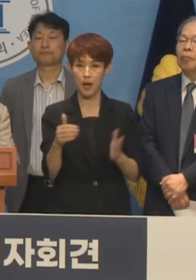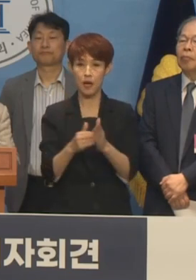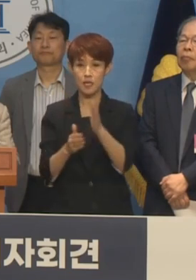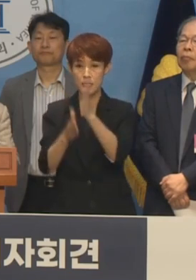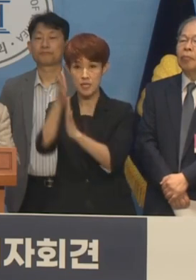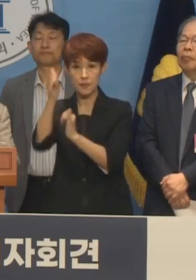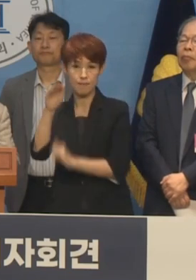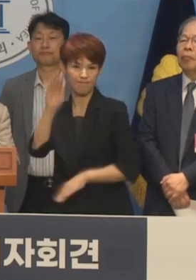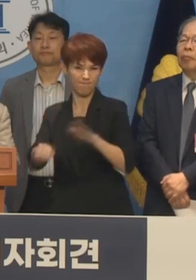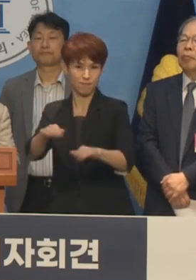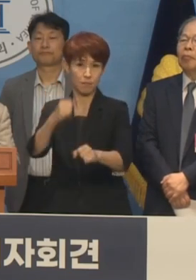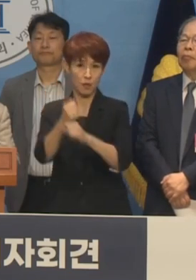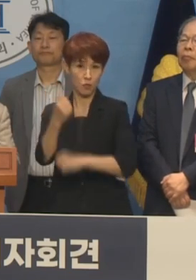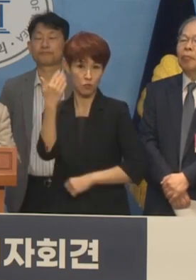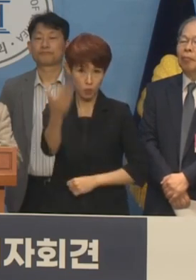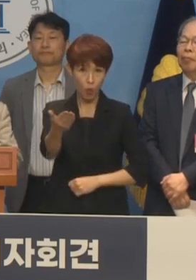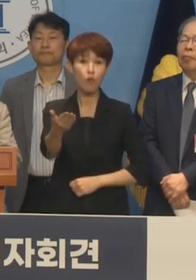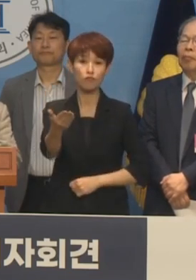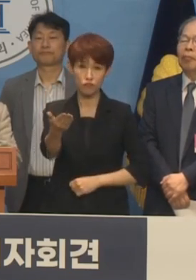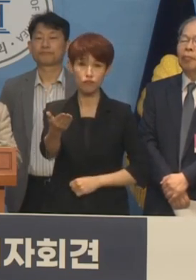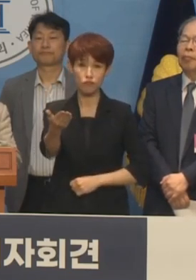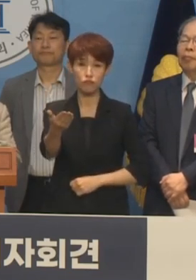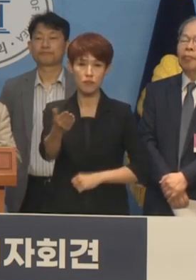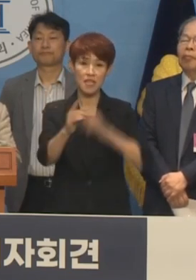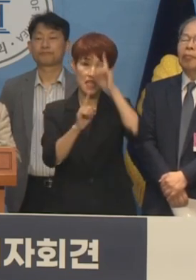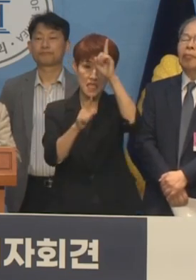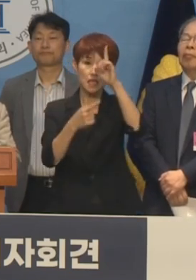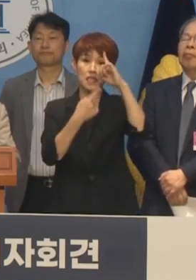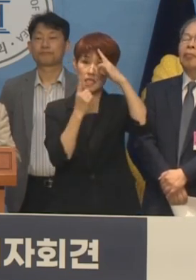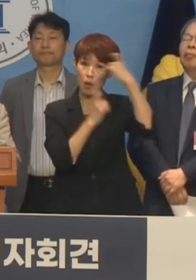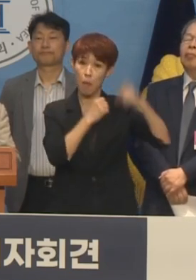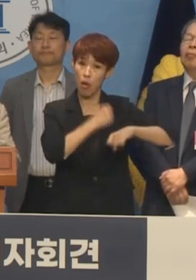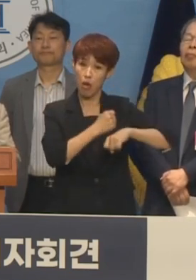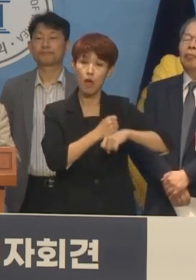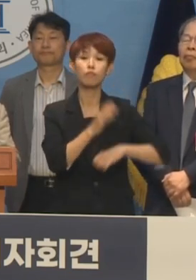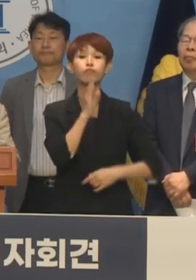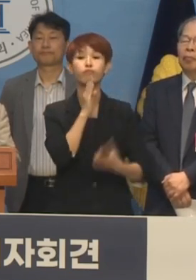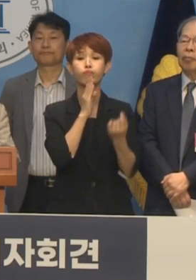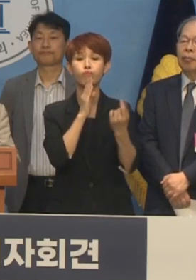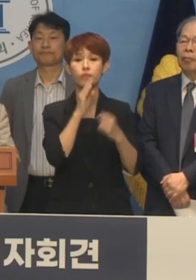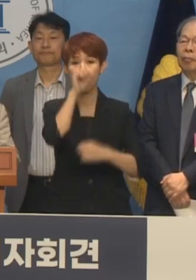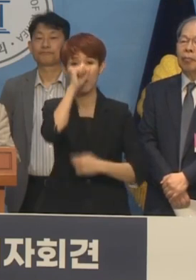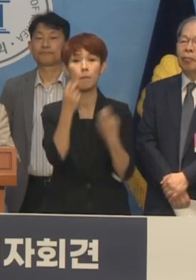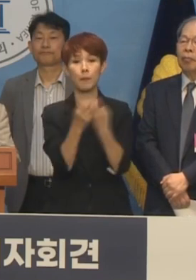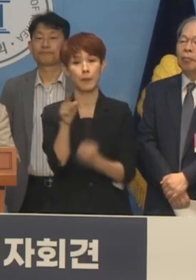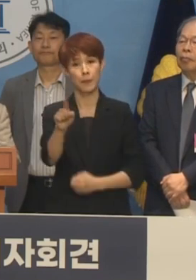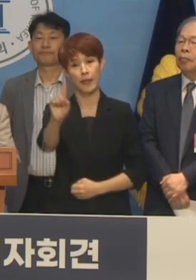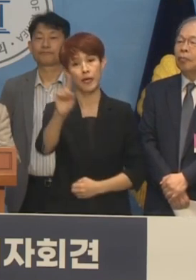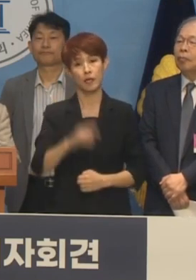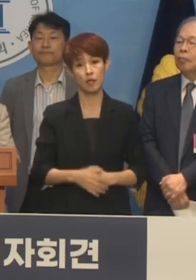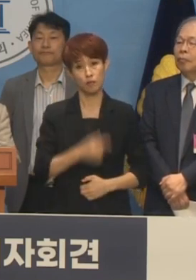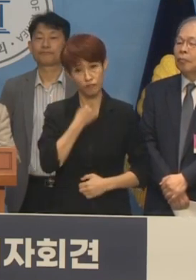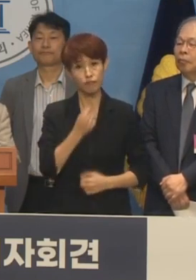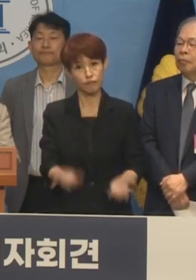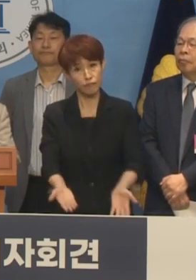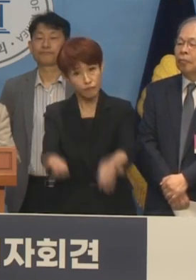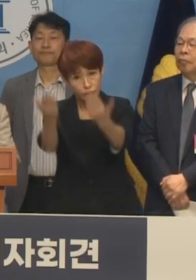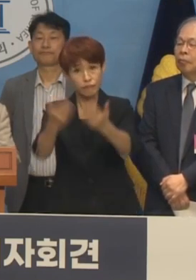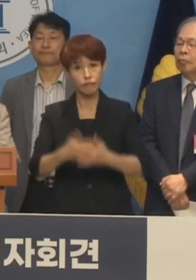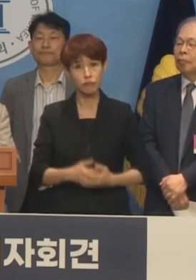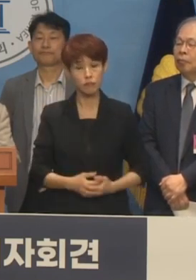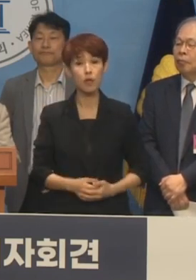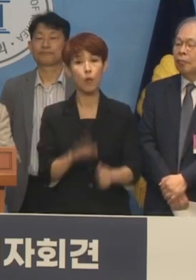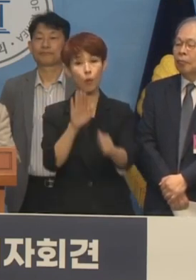다니도록 만드는 그것이 아마 이승만 독재자를 기념하는 그 유일한 방법이 아니냐. 그렇게 하고 싶으면 그렇게 하시라. 그렇게 하도록